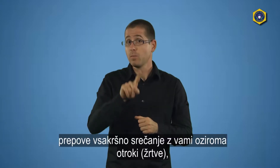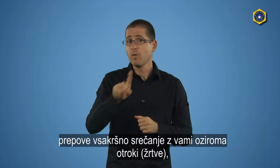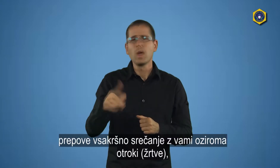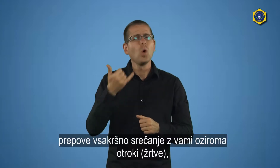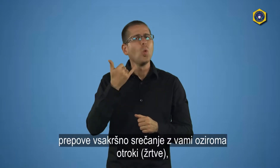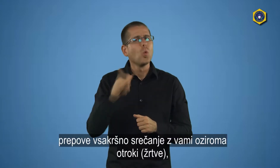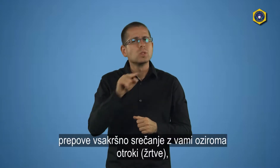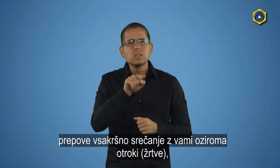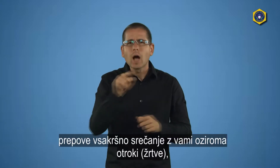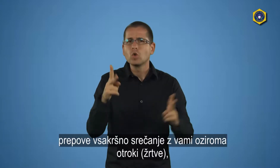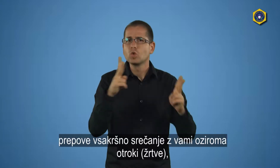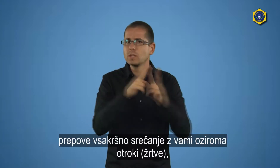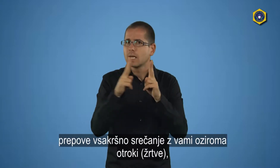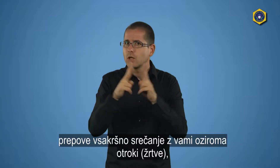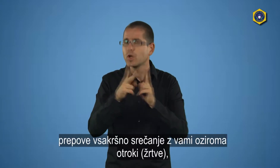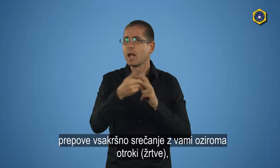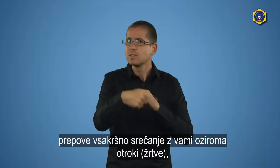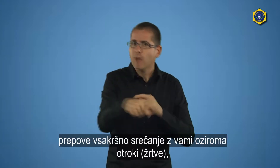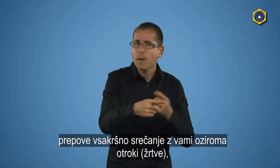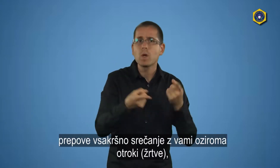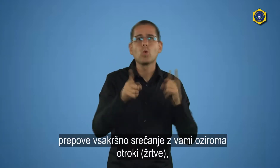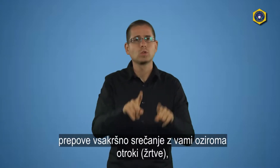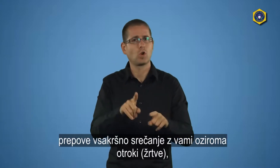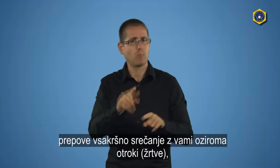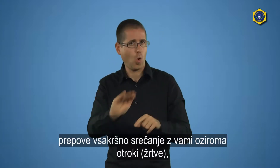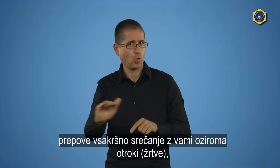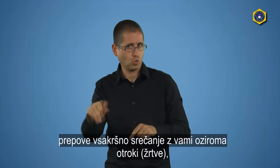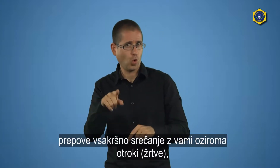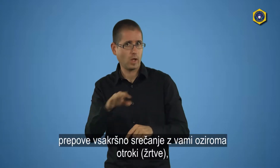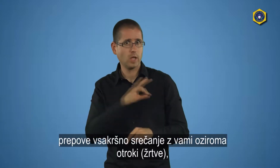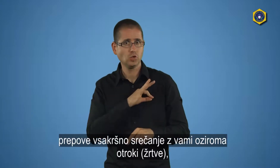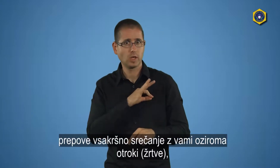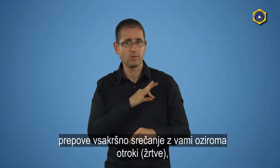Prepove vsakršno srečanje z vami oziroma otroki žrtve.